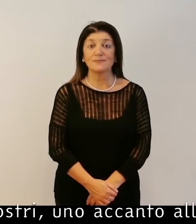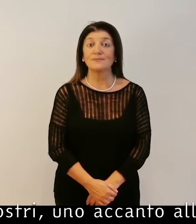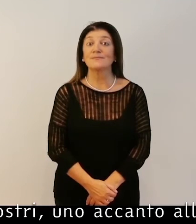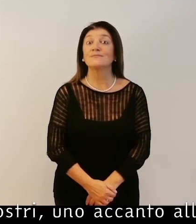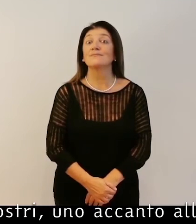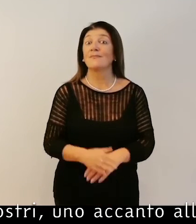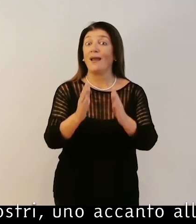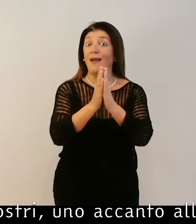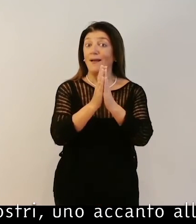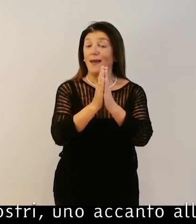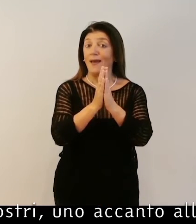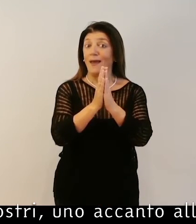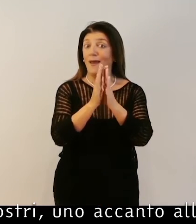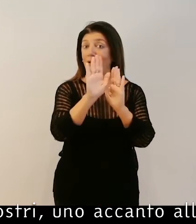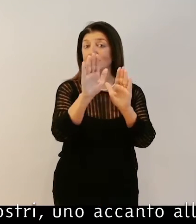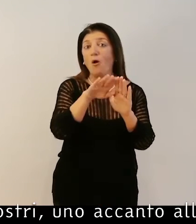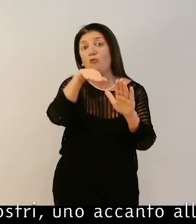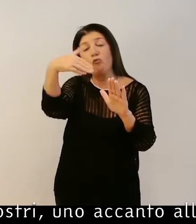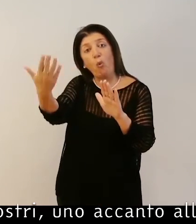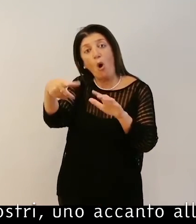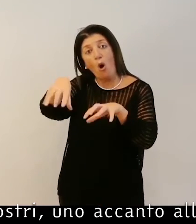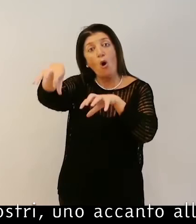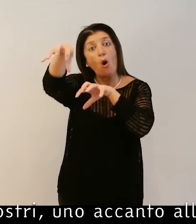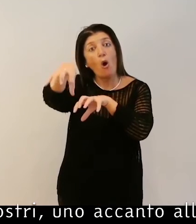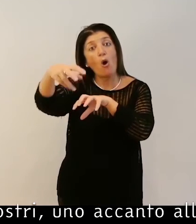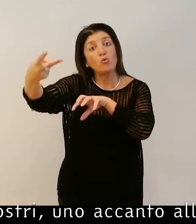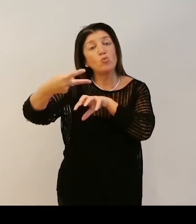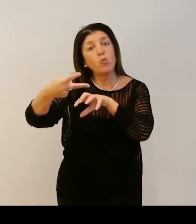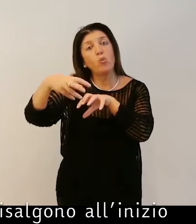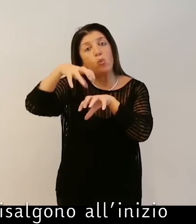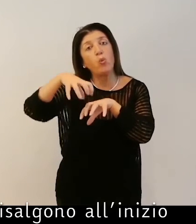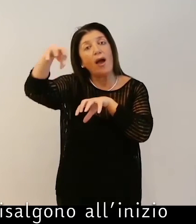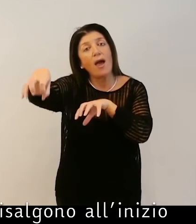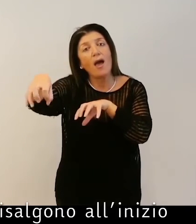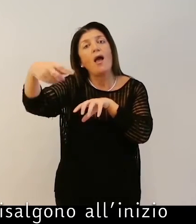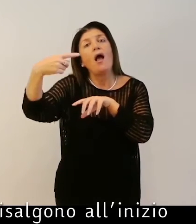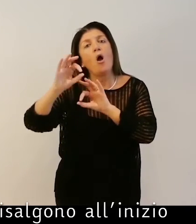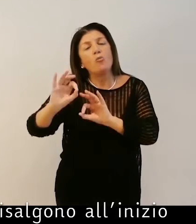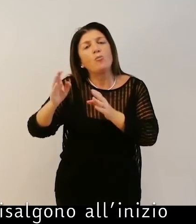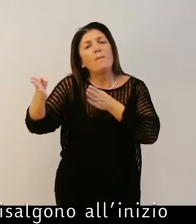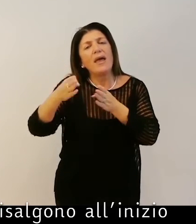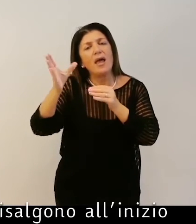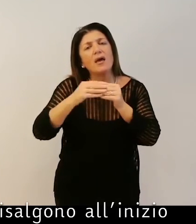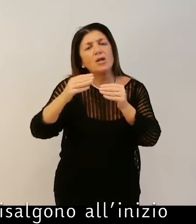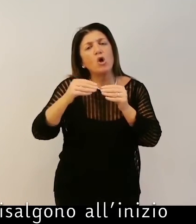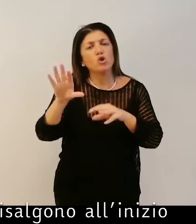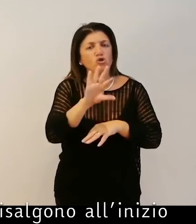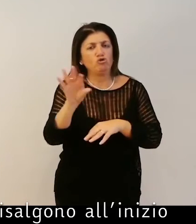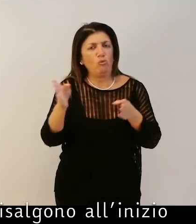I due chiostri, uno accanto all'altro, sul lato sinistro della chiesa, risalgono all'inizio del